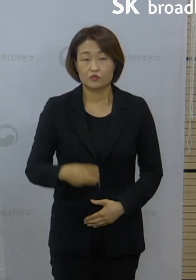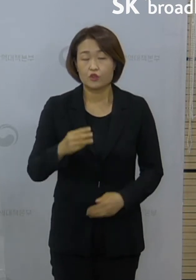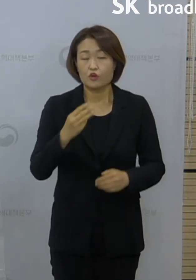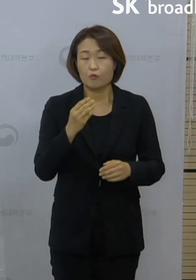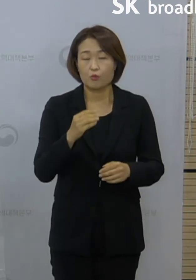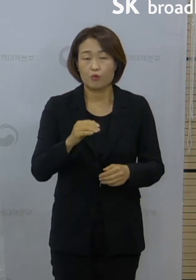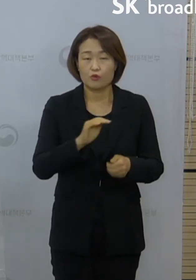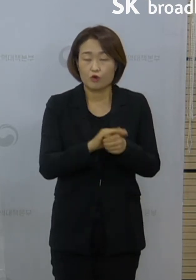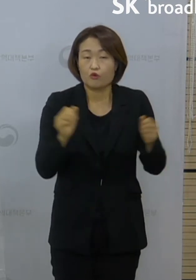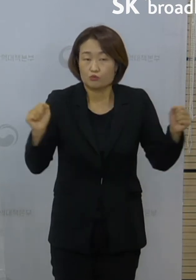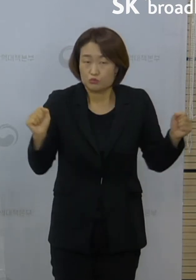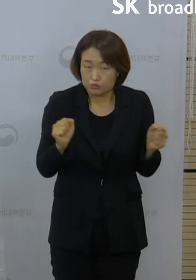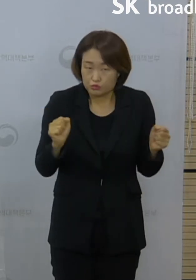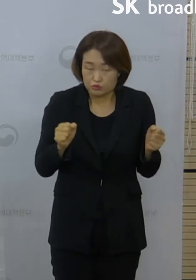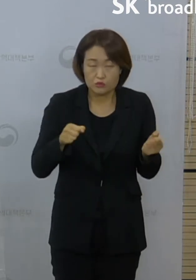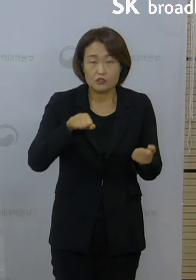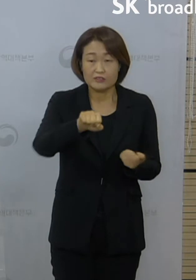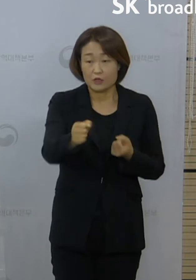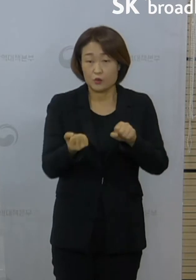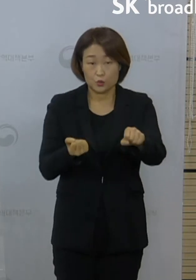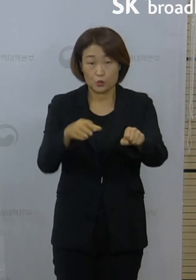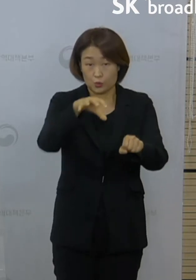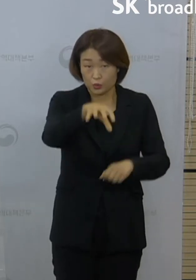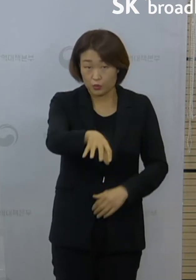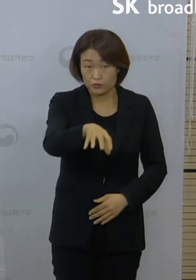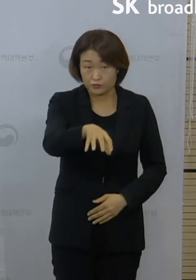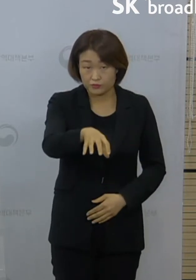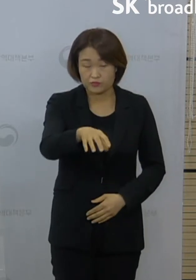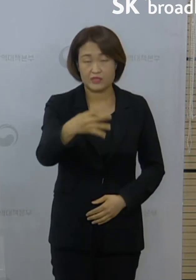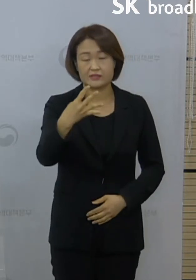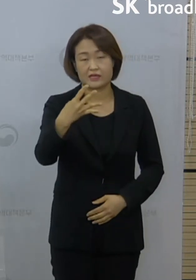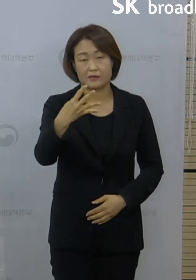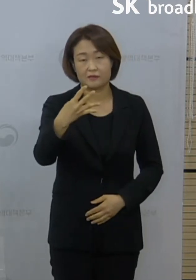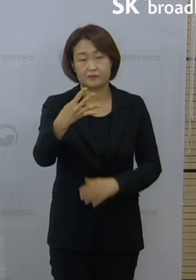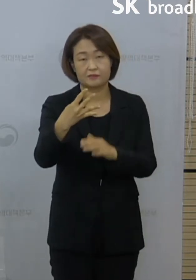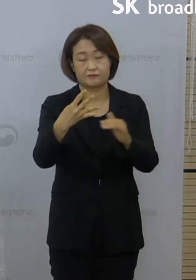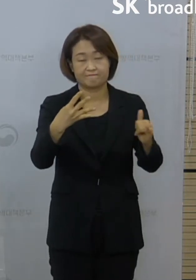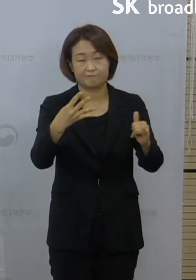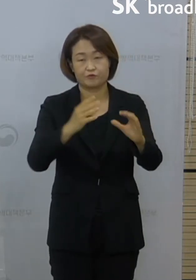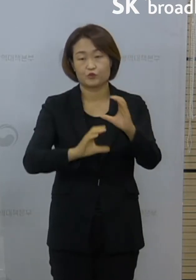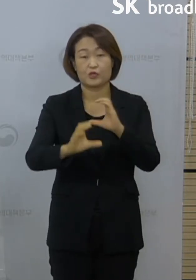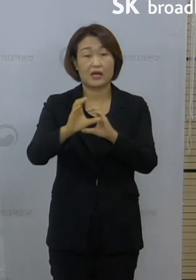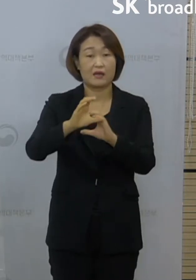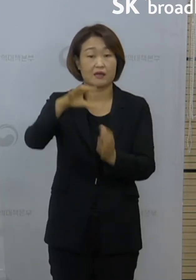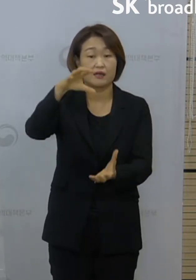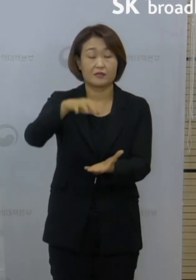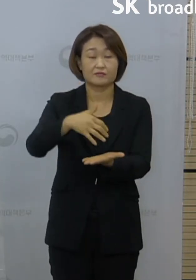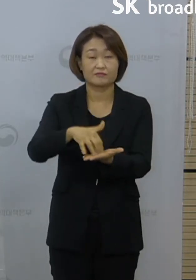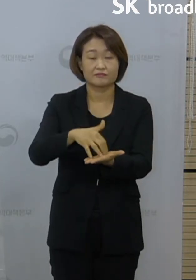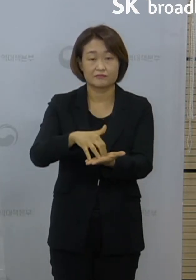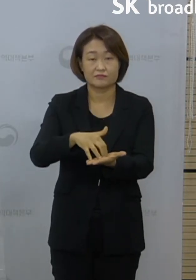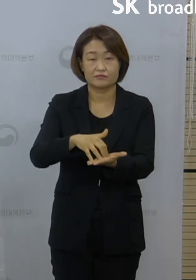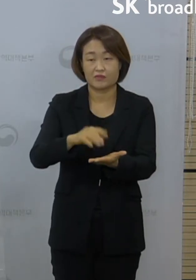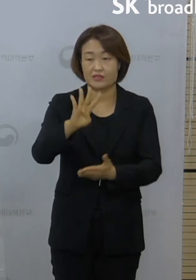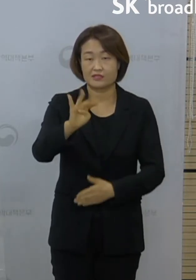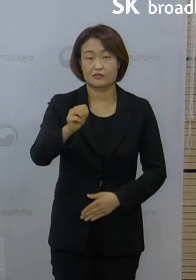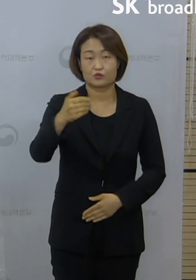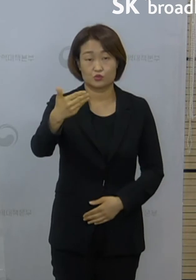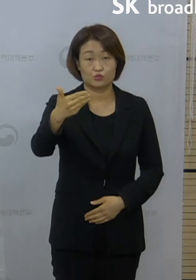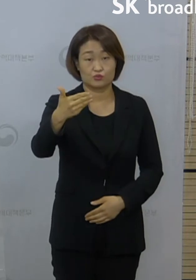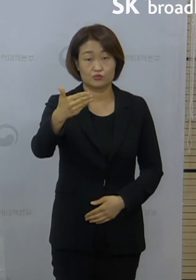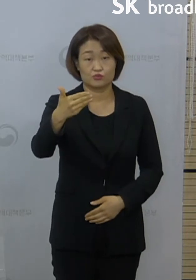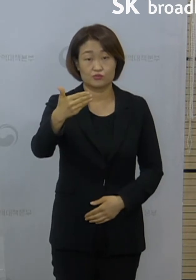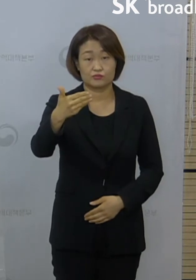안동시 채 태권도장 관련해서 4명이 추가 각진 되었습니다 그래서 누적 총 49명의